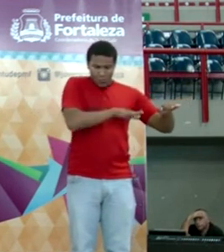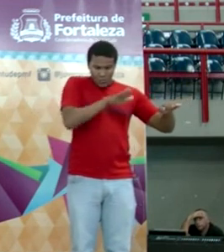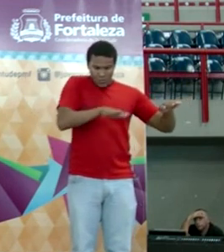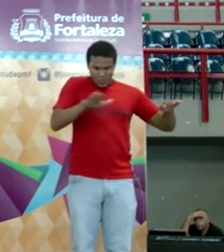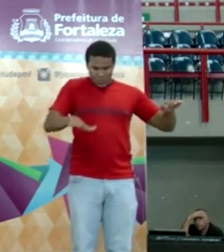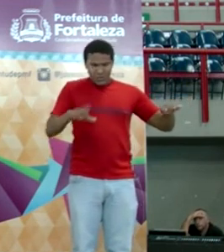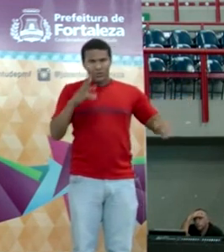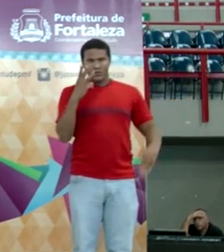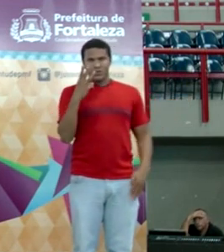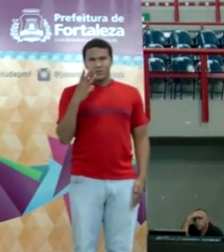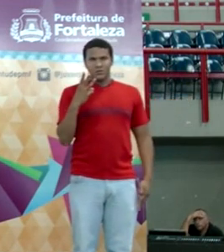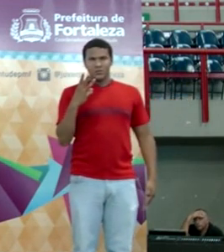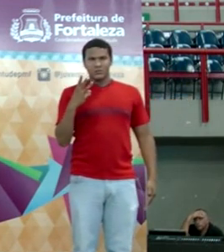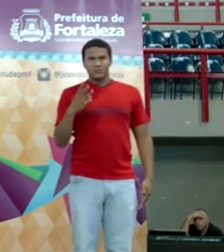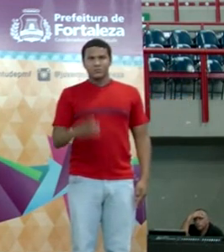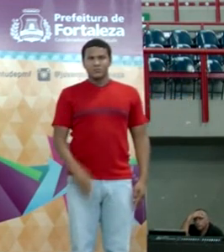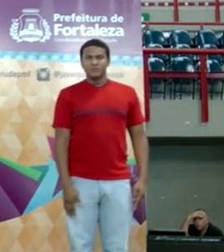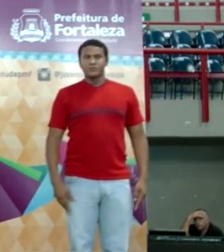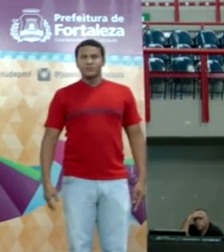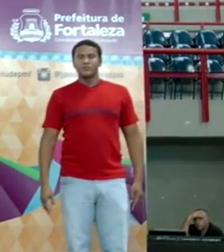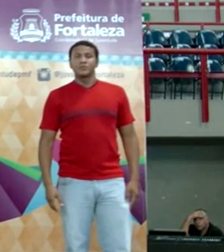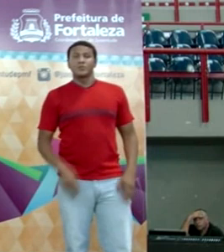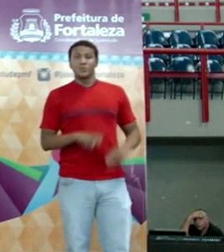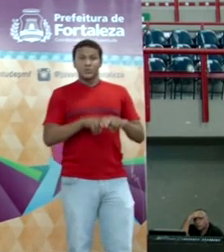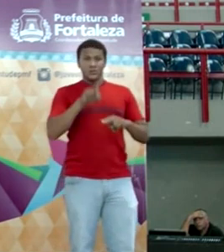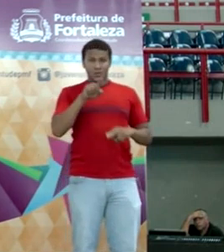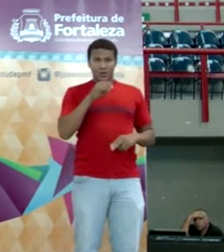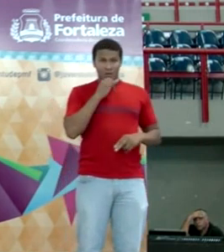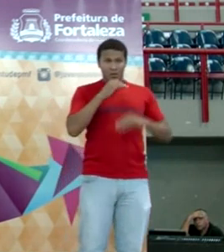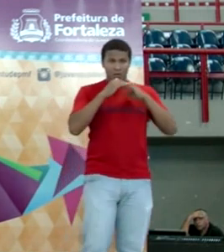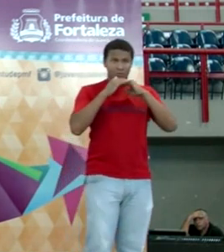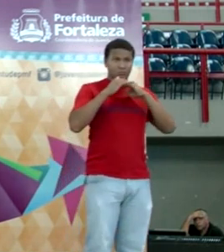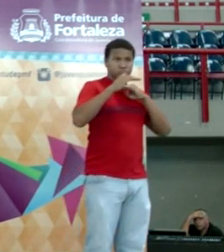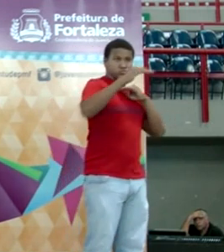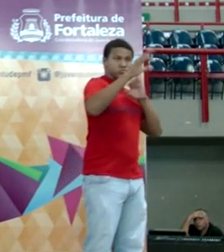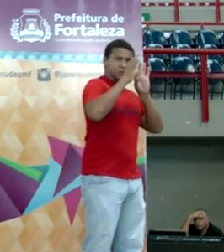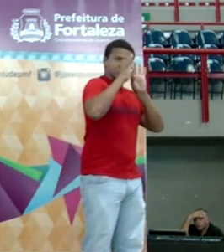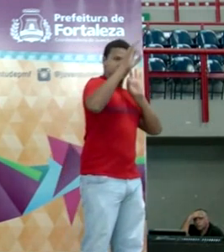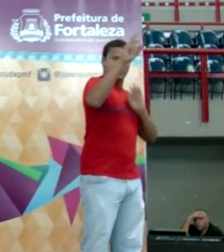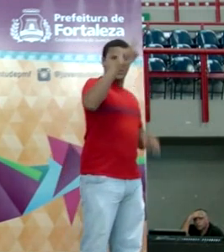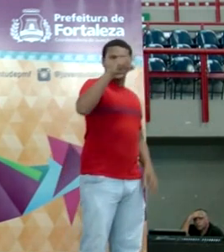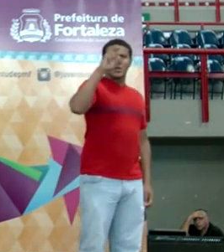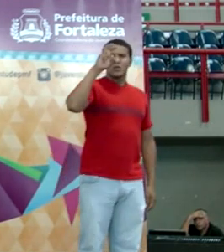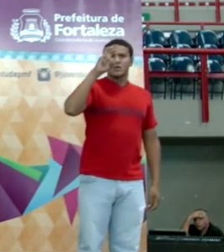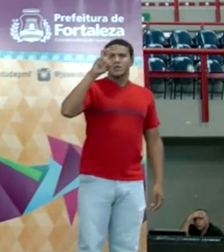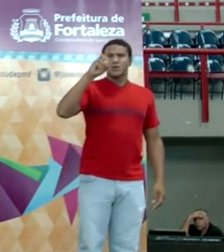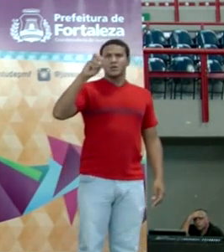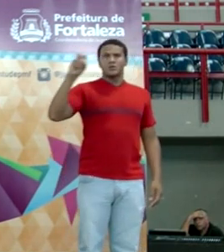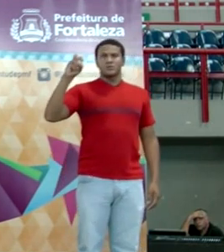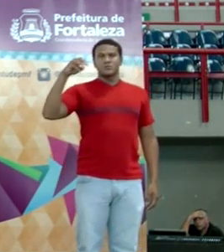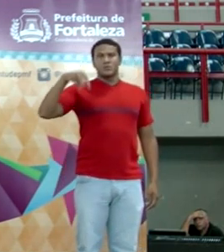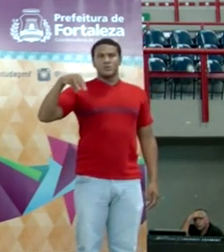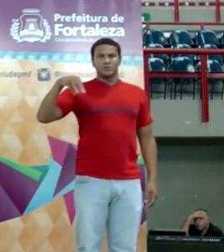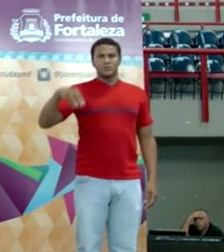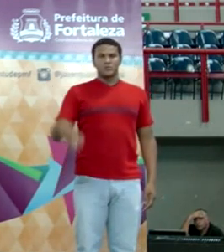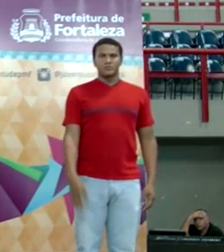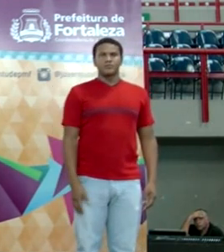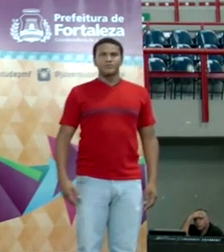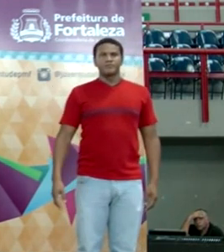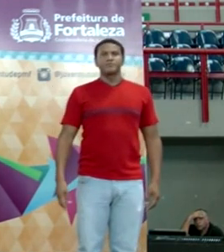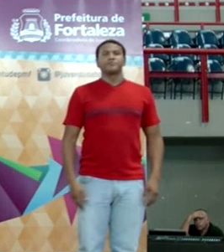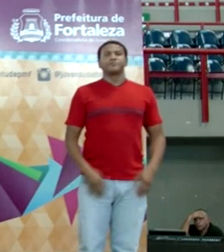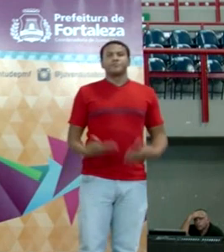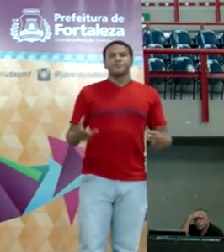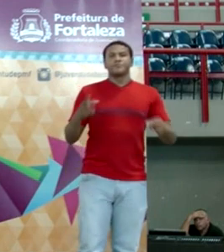esquerda, a faixa central e a faixa do meio. É uma rua que tem 500 metros de comprimento, tá certo? Depois, o